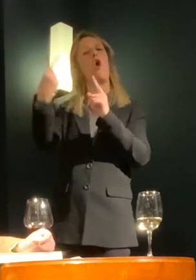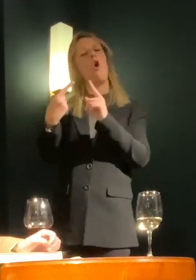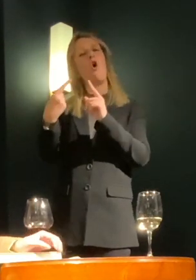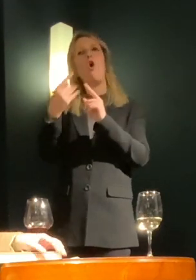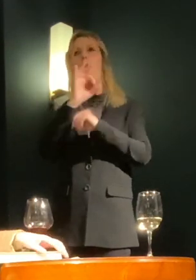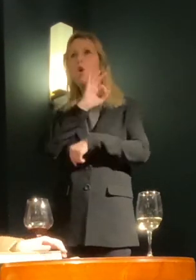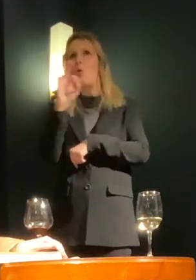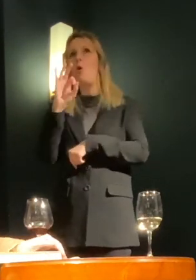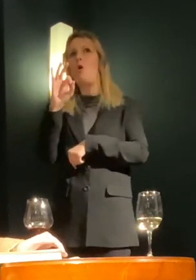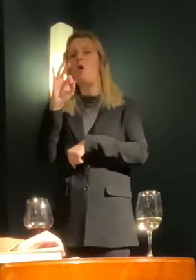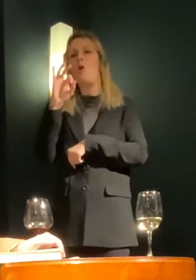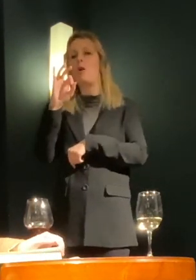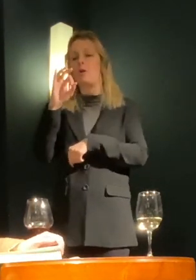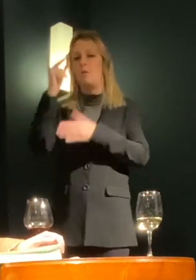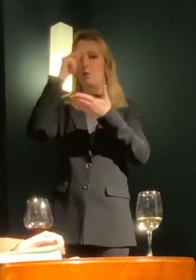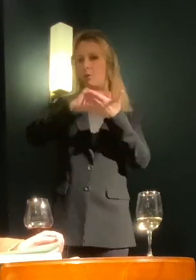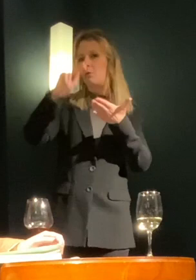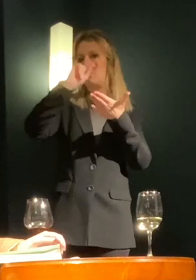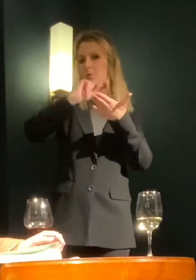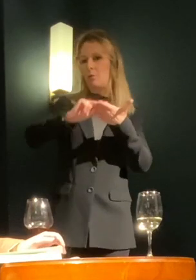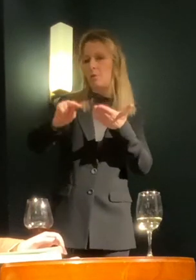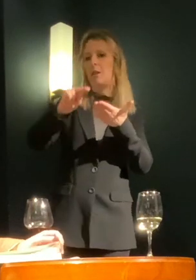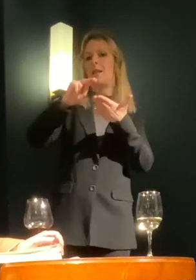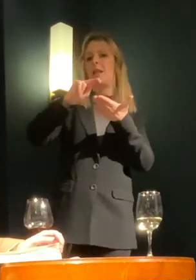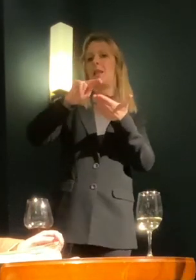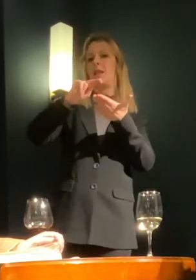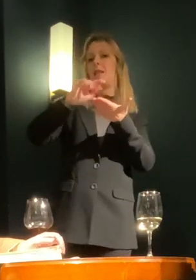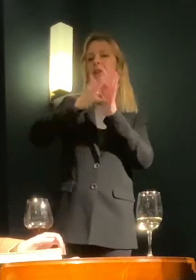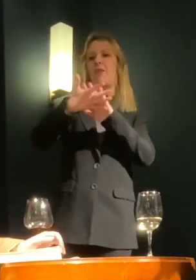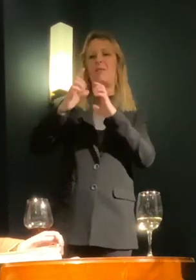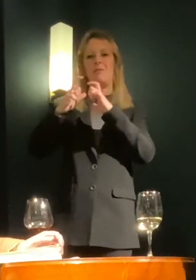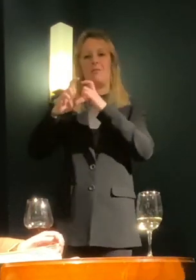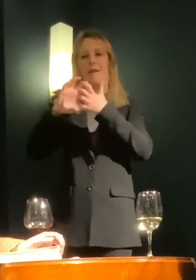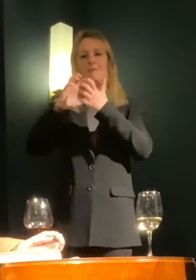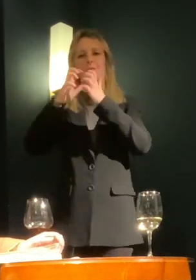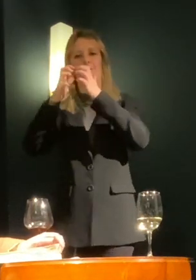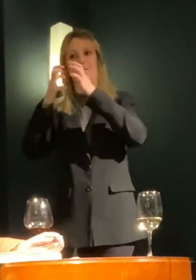caduto dentro e si è poi sviluppata per i fatti suoi?